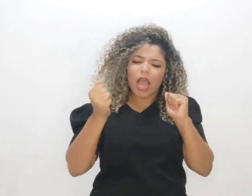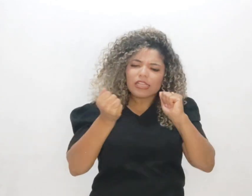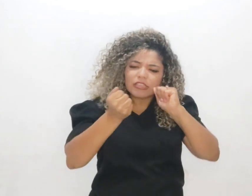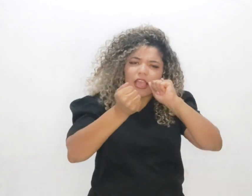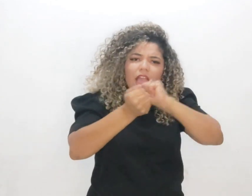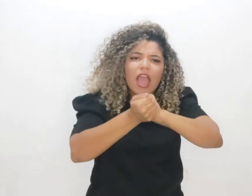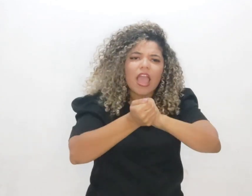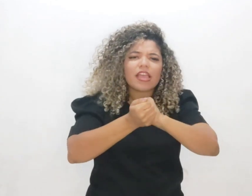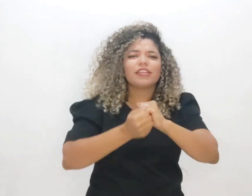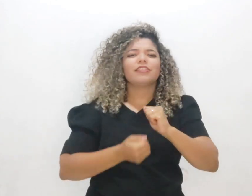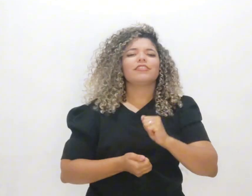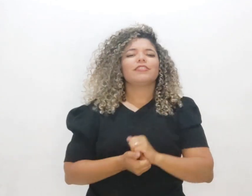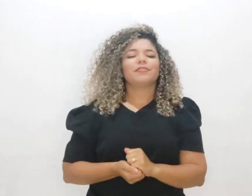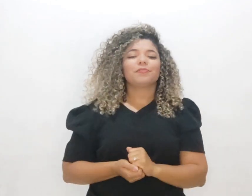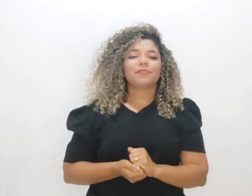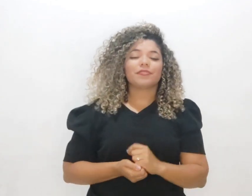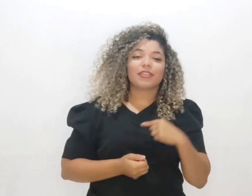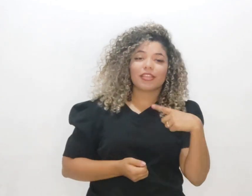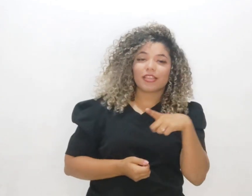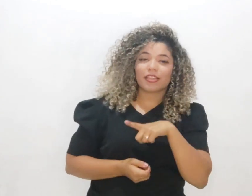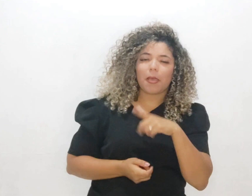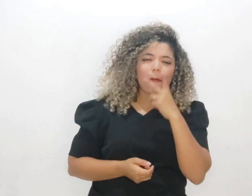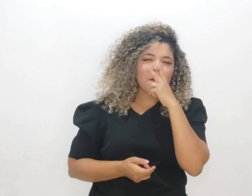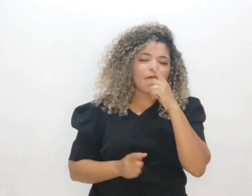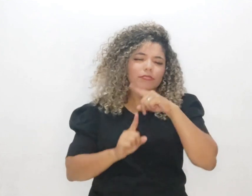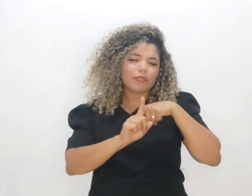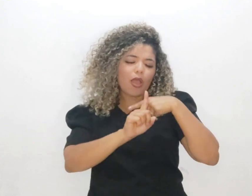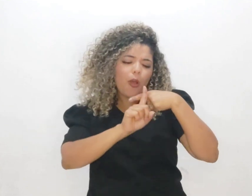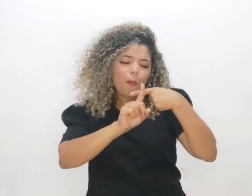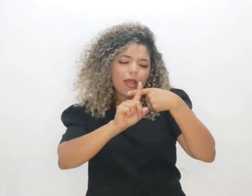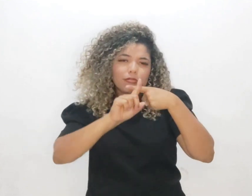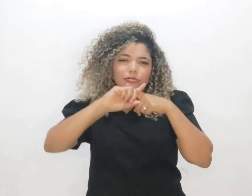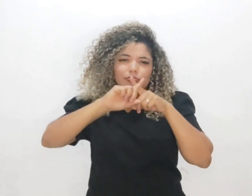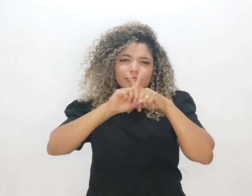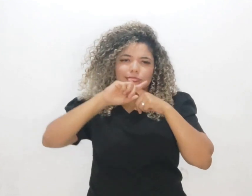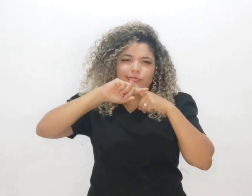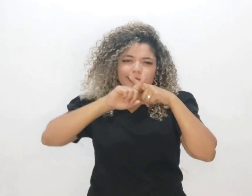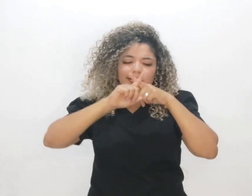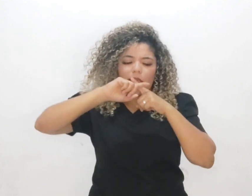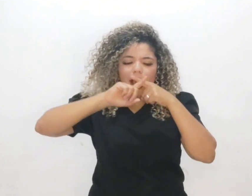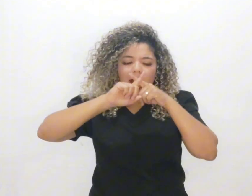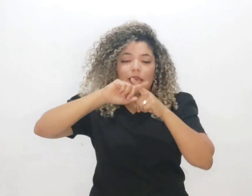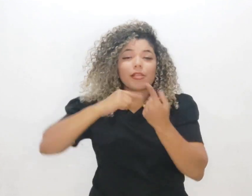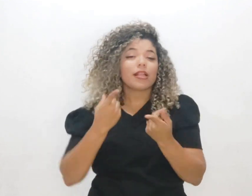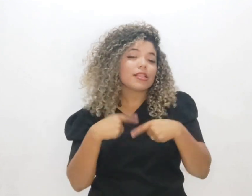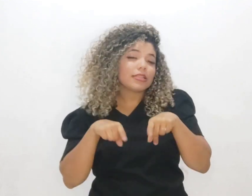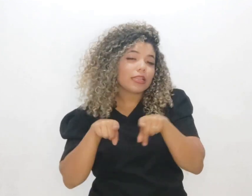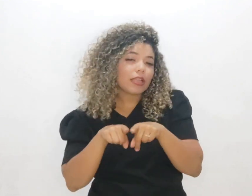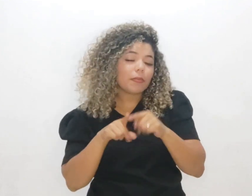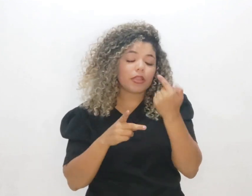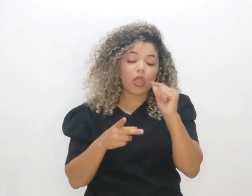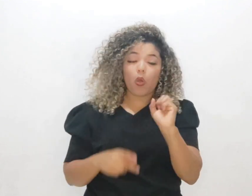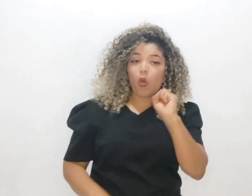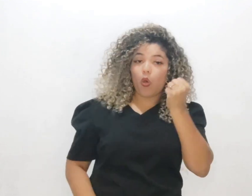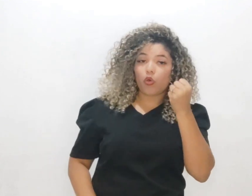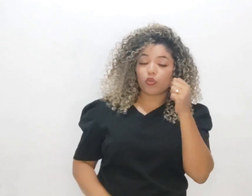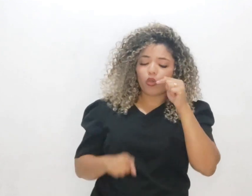os eixos, que nós temos aqui o formato de cruz. Além das engrenagens de 8 furos, nós temos engrenagens com